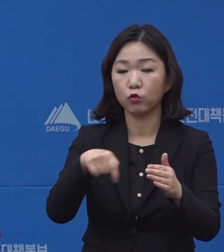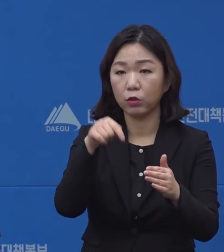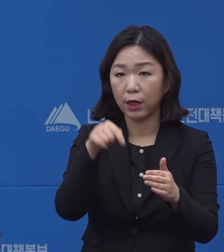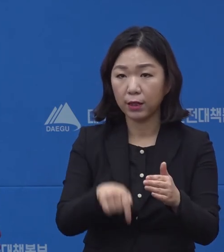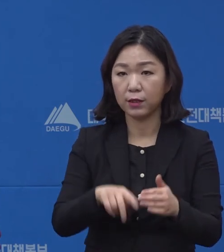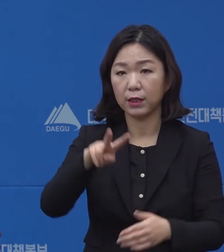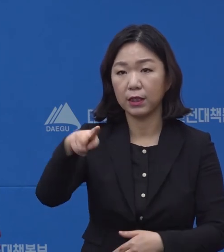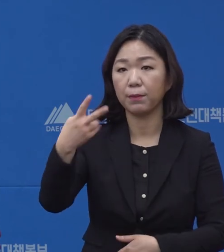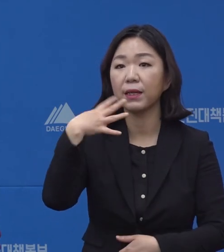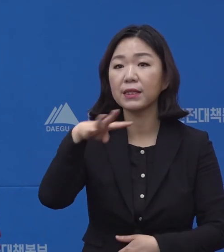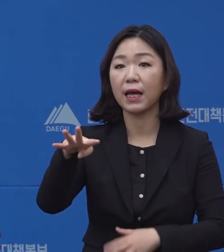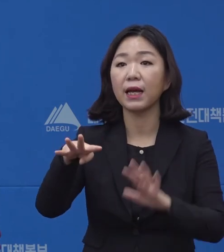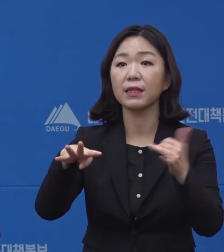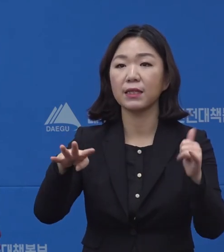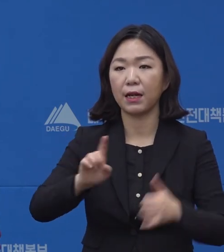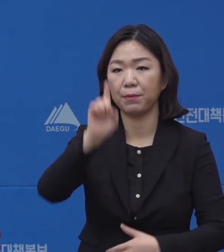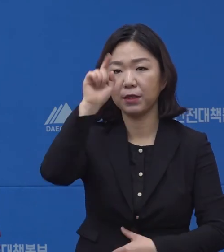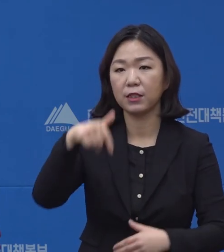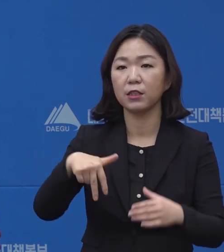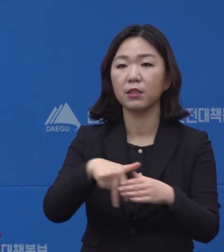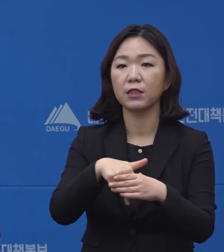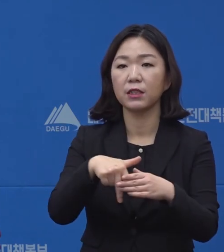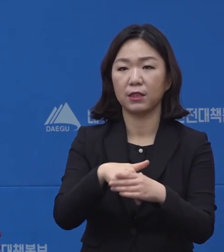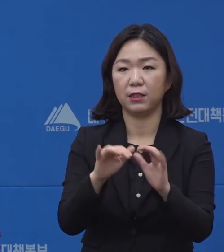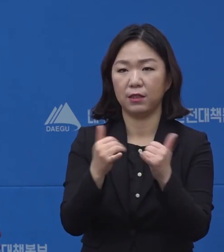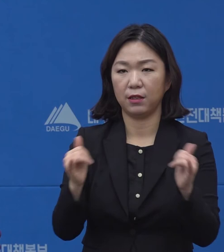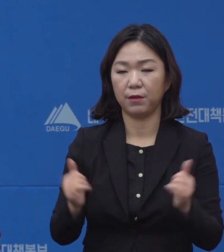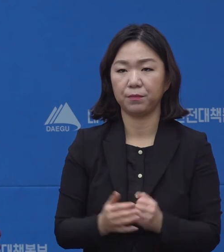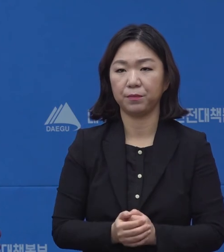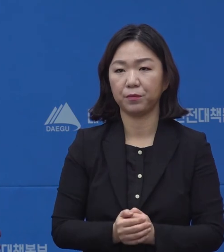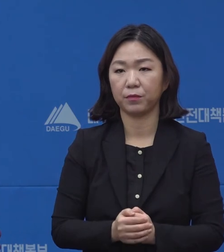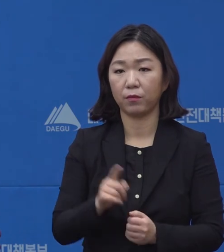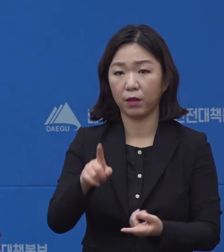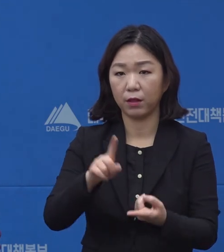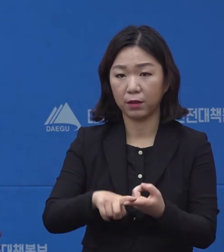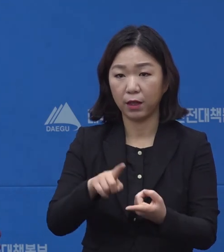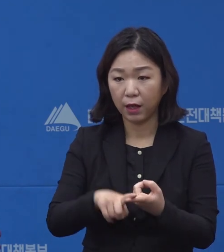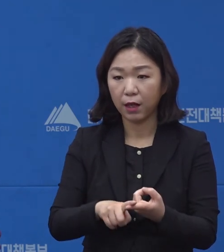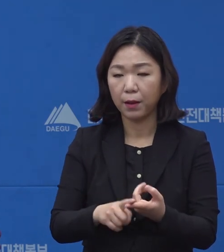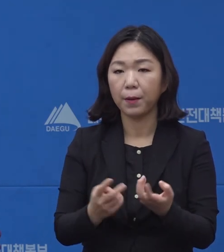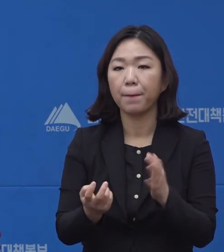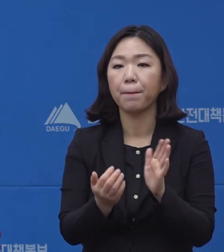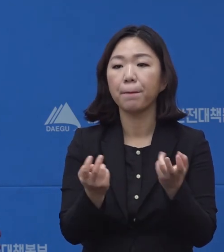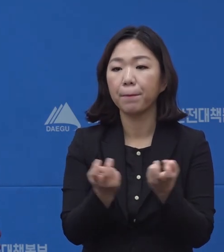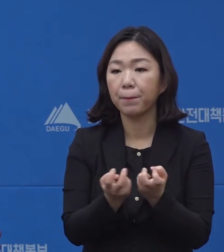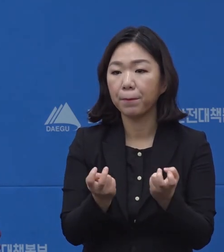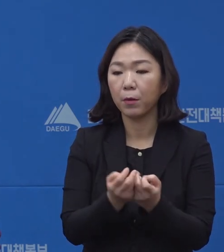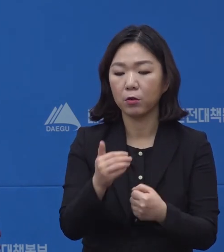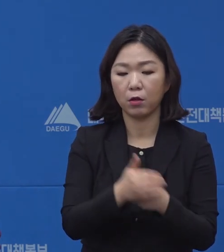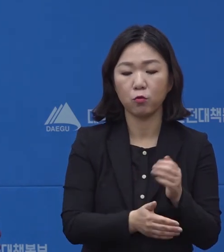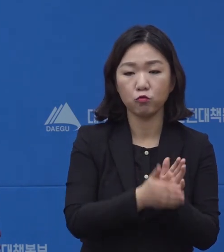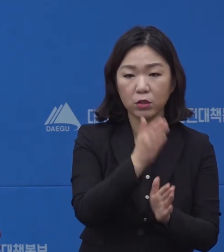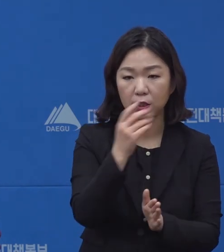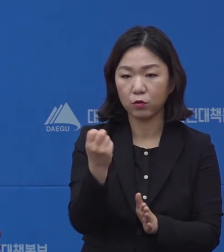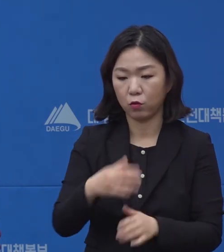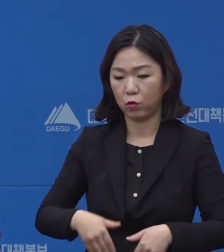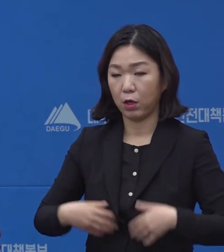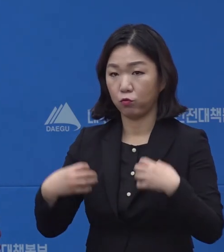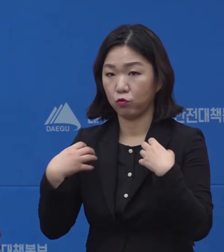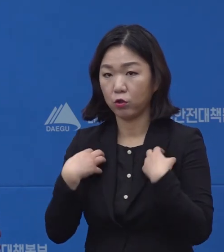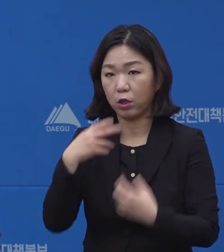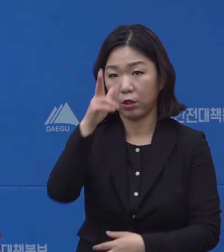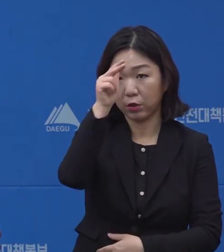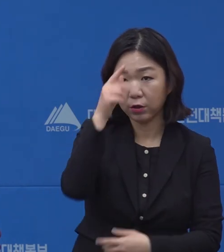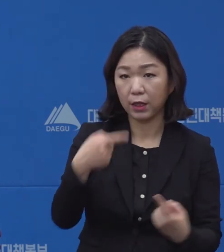204명이 신천지 교인으로 파악되었습니다. 이곳에 대한 대책입니다. 대구시와 남구청 그리고